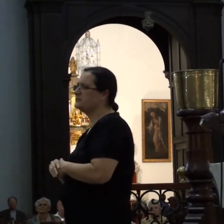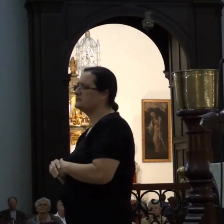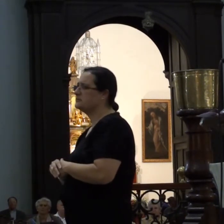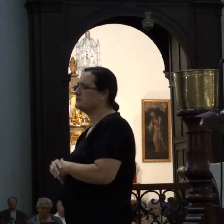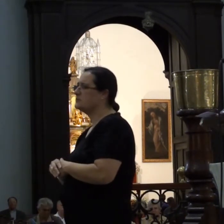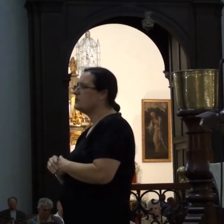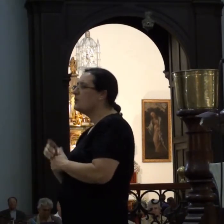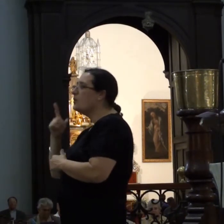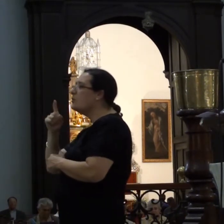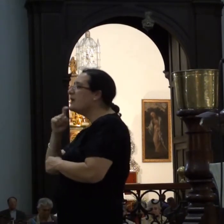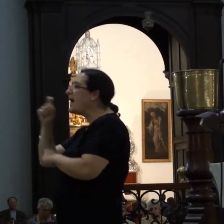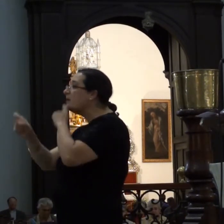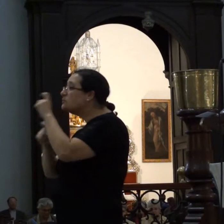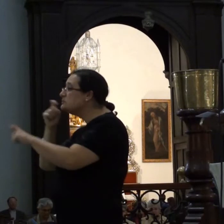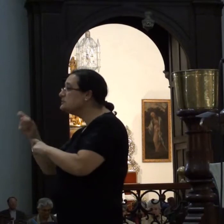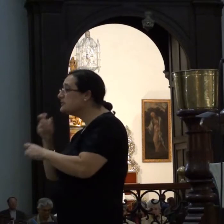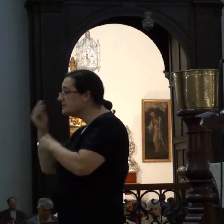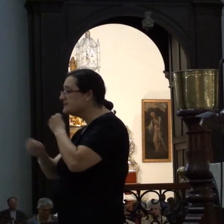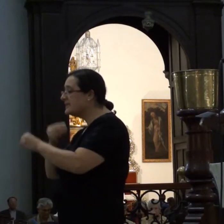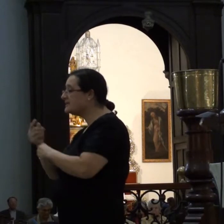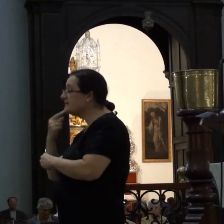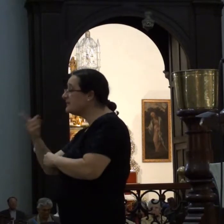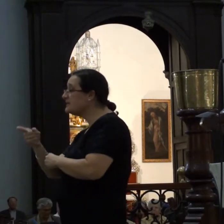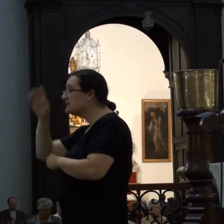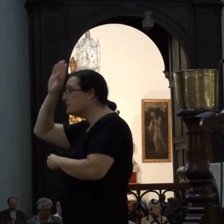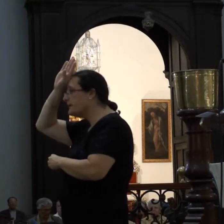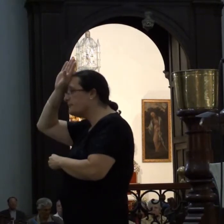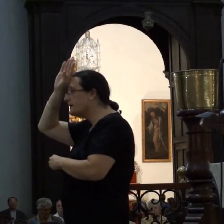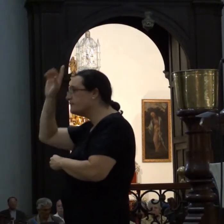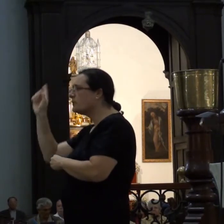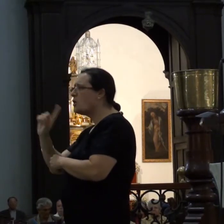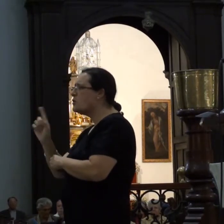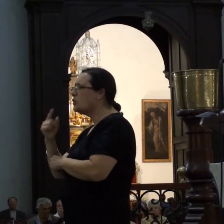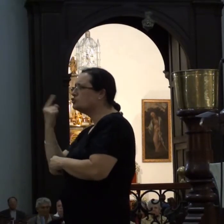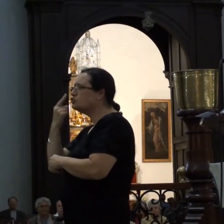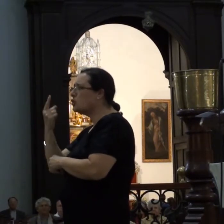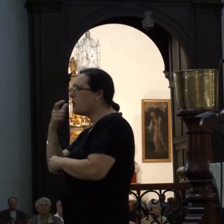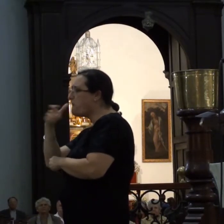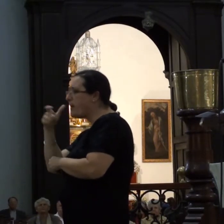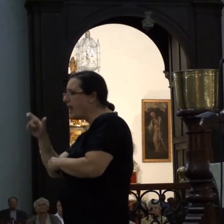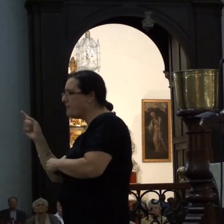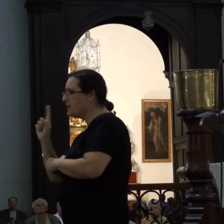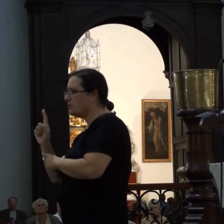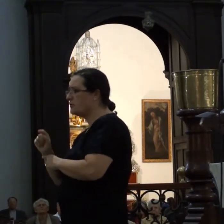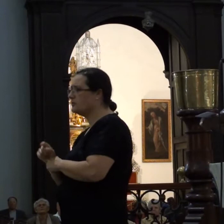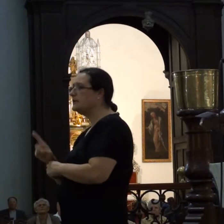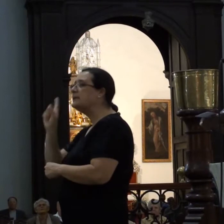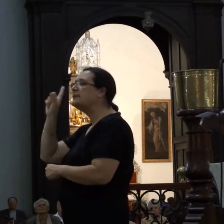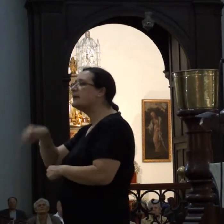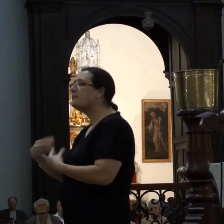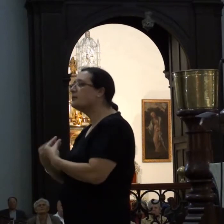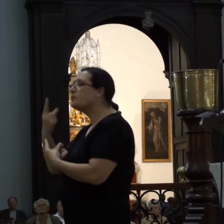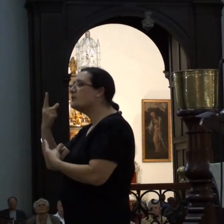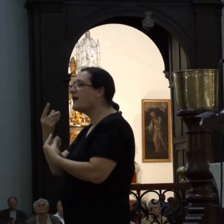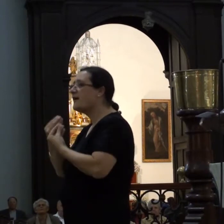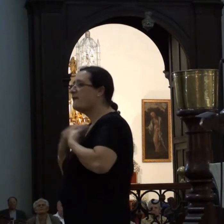un anuncio que se hace y ser papa No solo con palabras sino sobre todo por una vida